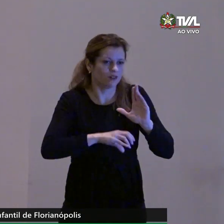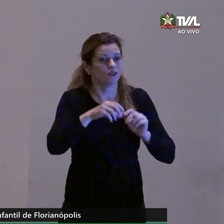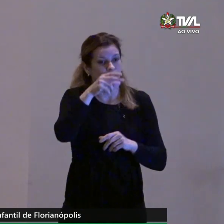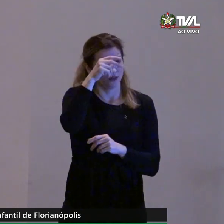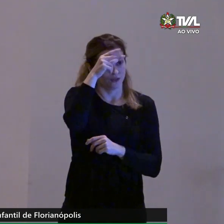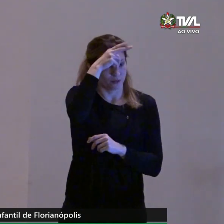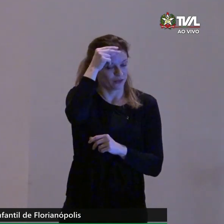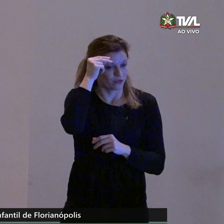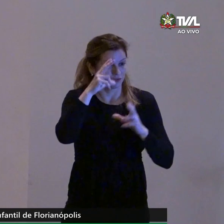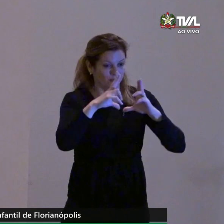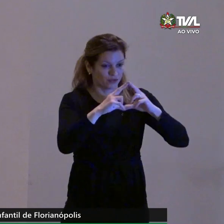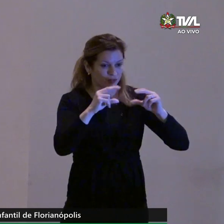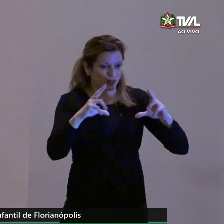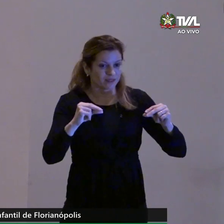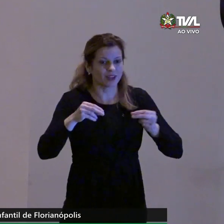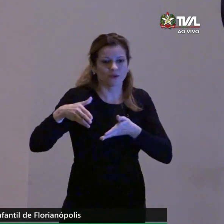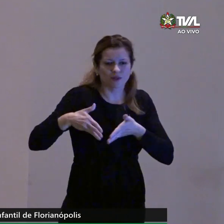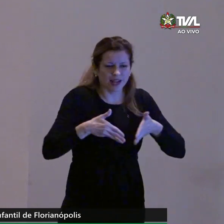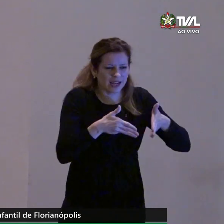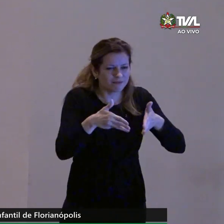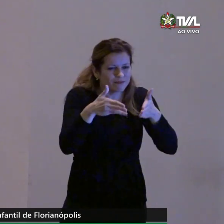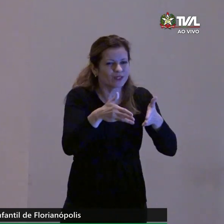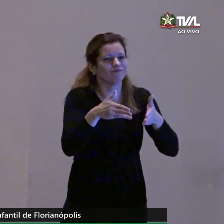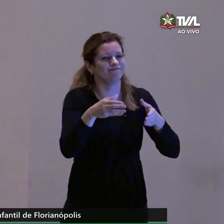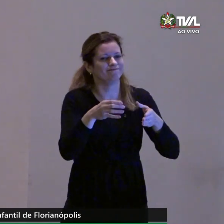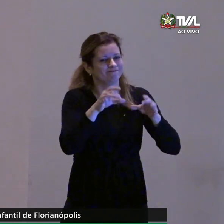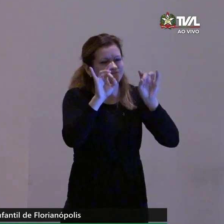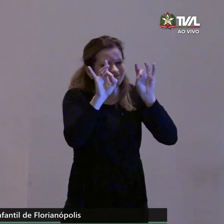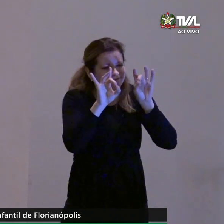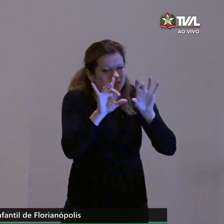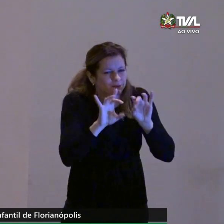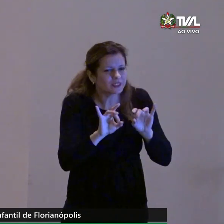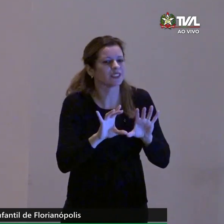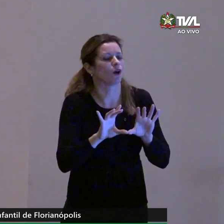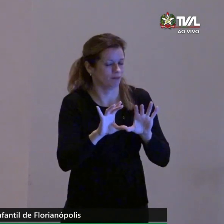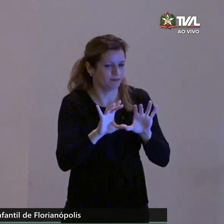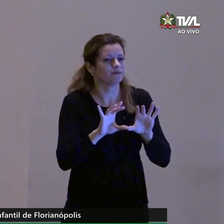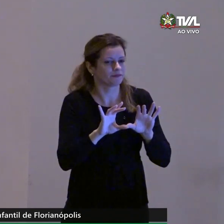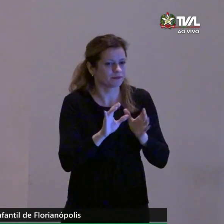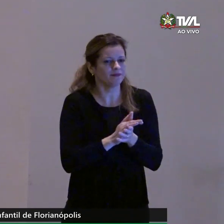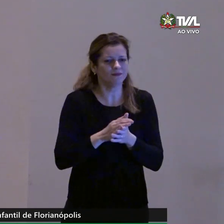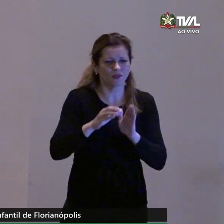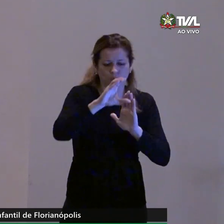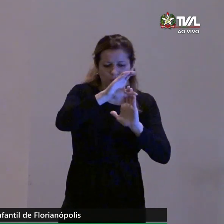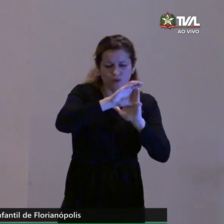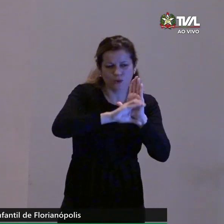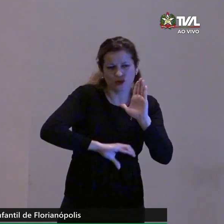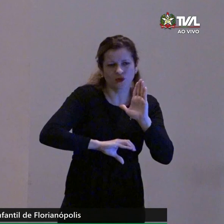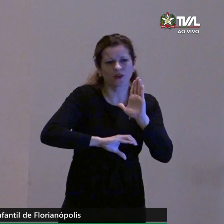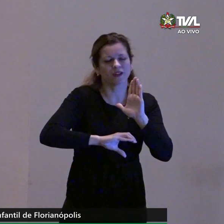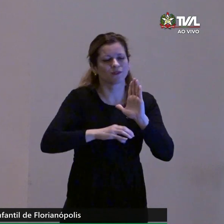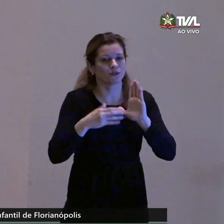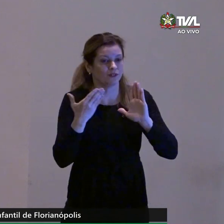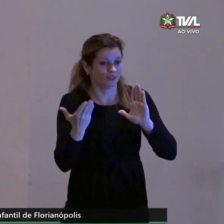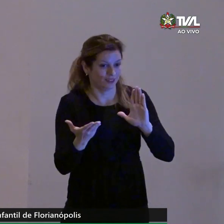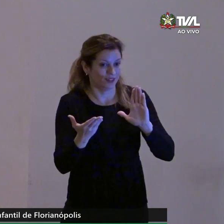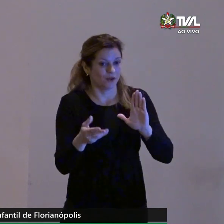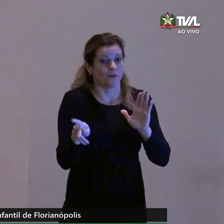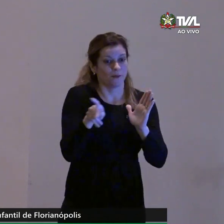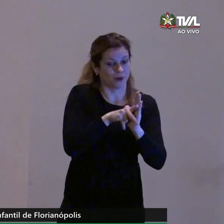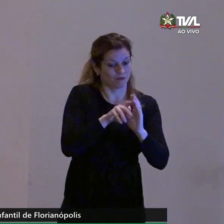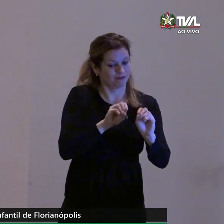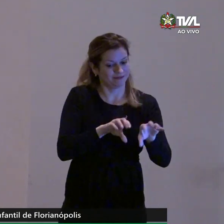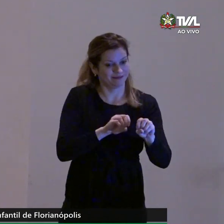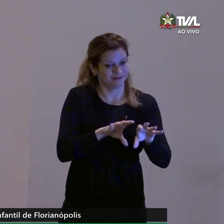trajetória singular talvez nessa Perspectiva da construção de um currículo na educação